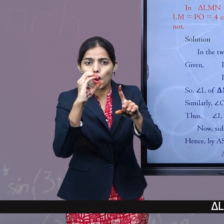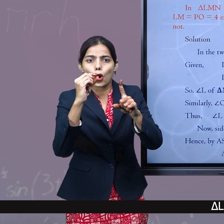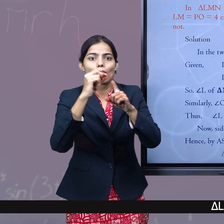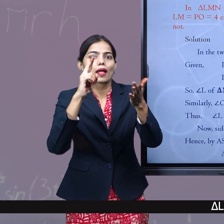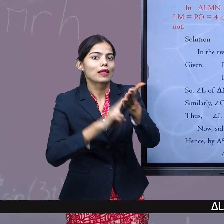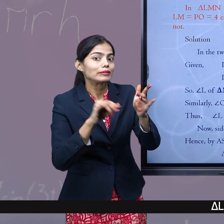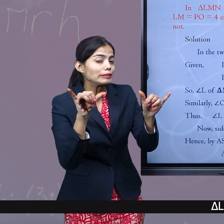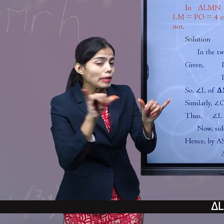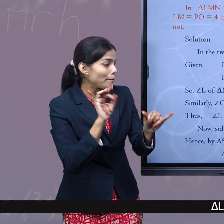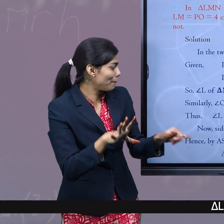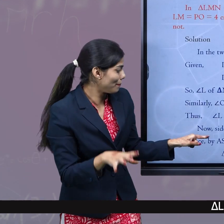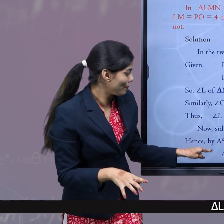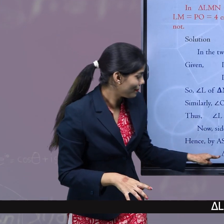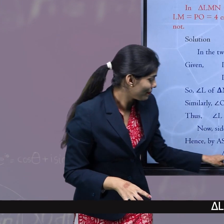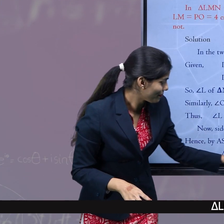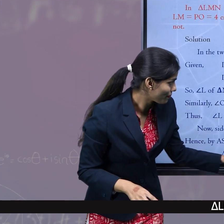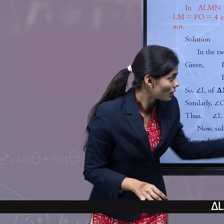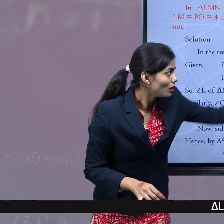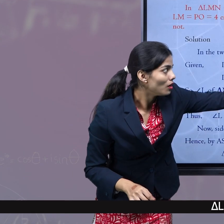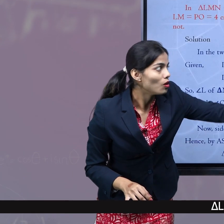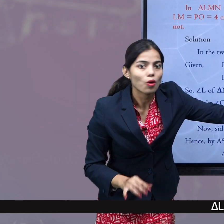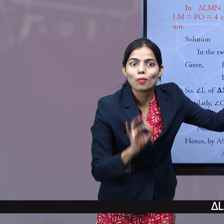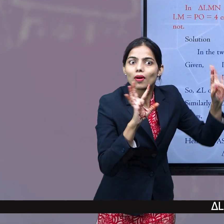ट्रायंगल LMN इक्वल्स टू ट्रायंगल OPN.